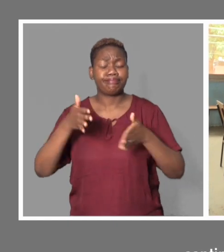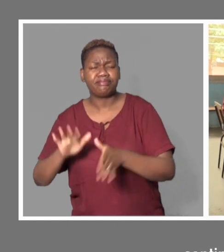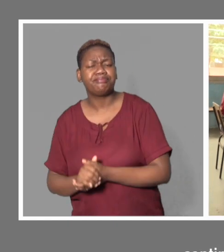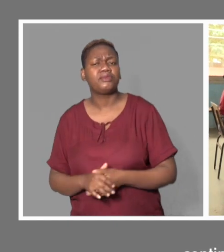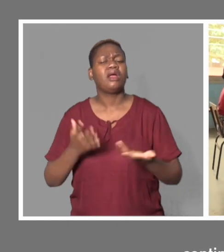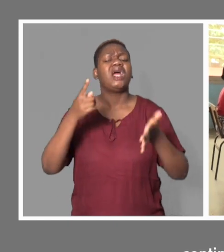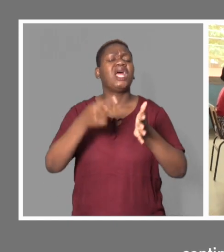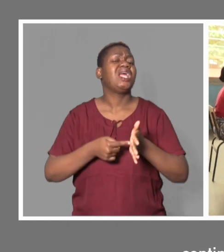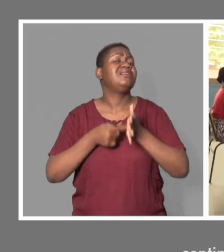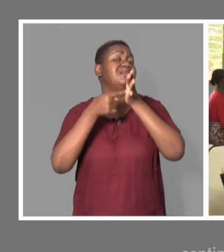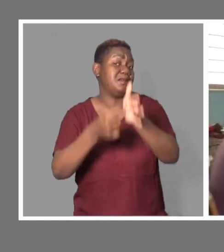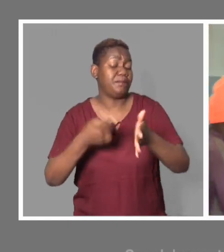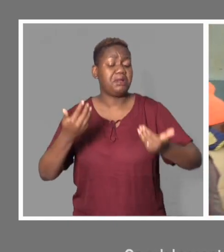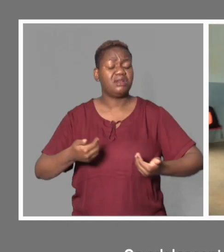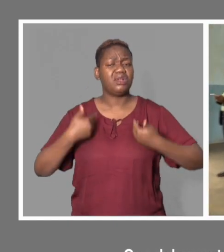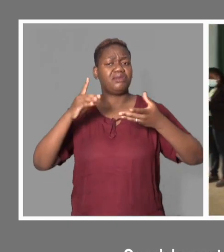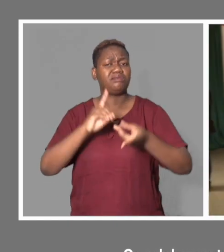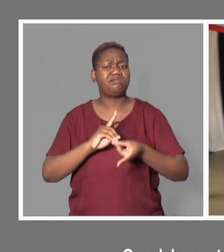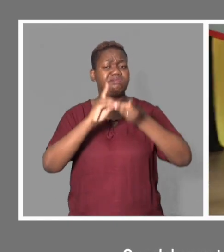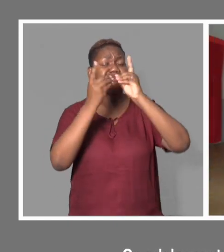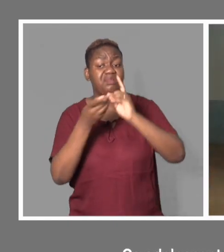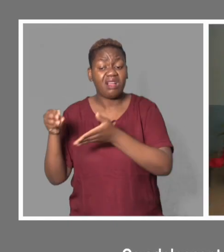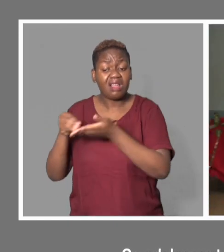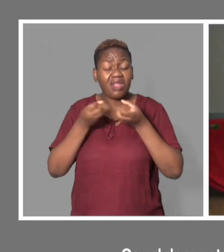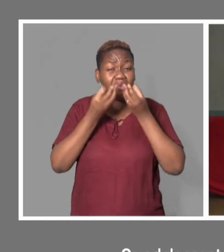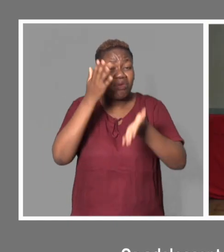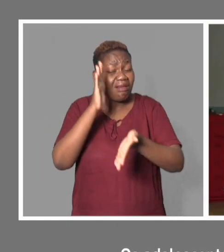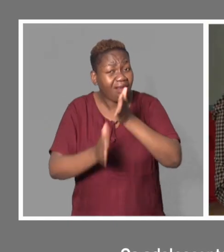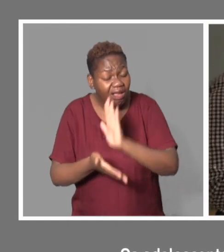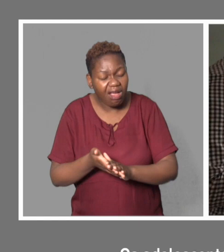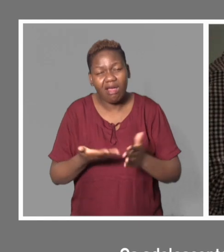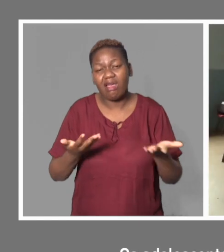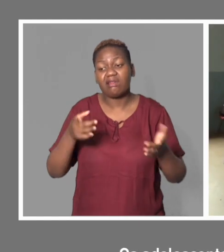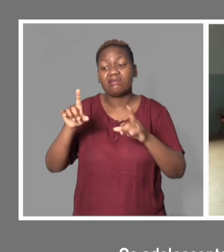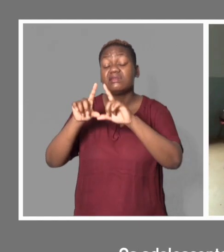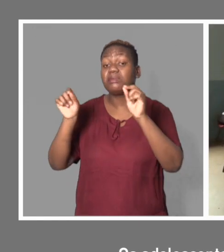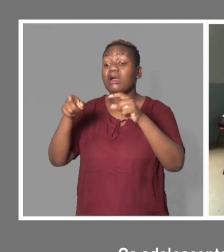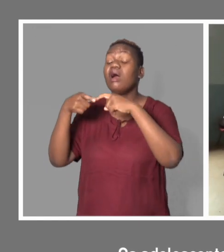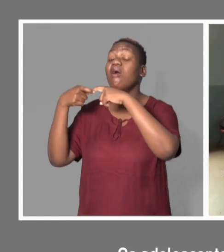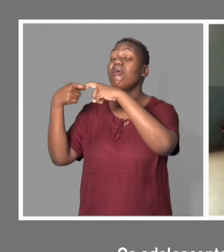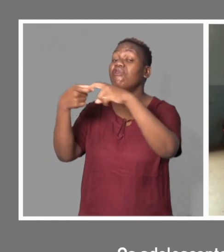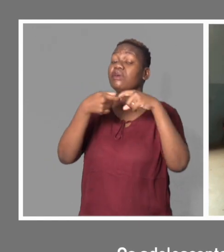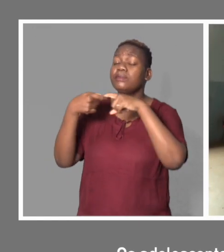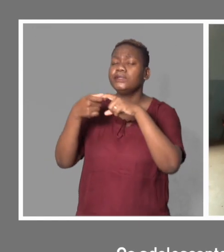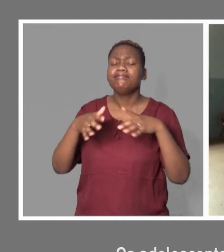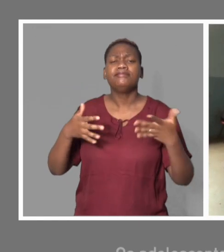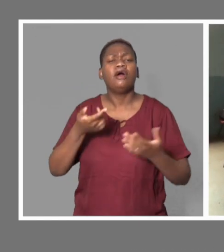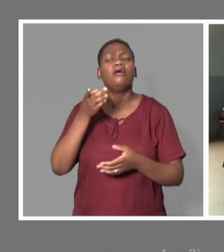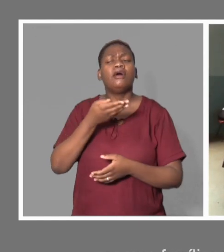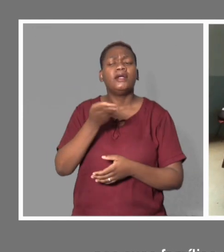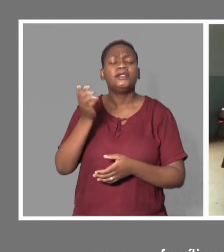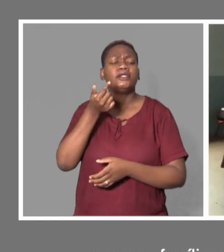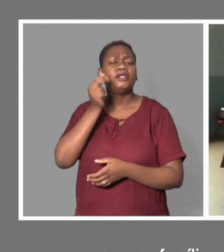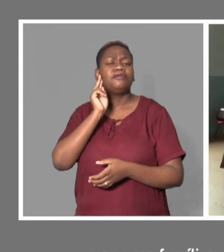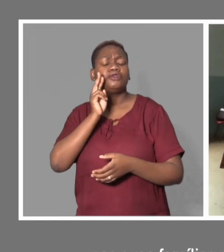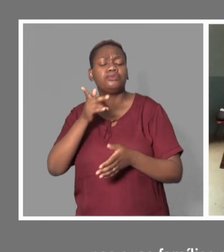deficiência. Os adolescentes e jovens, por exemplo, quase não recebem informações sobre estes serviços nas suas famílias e